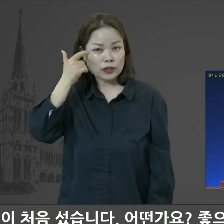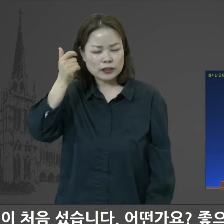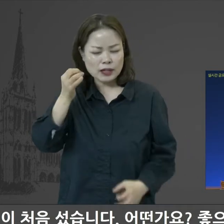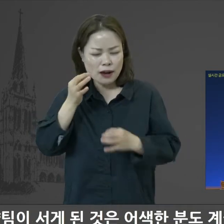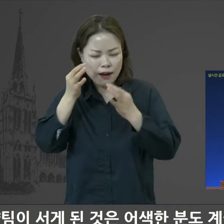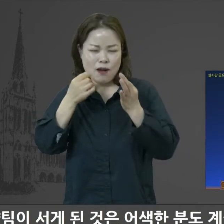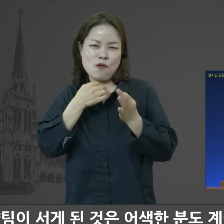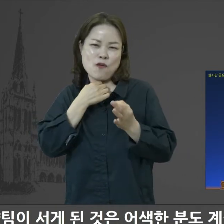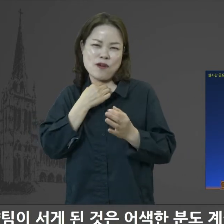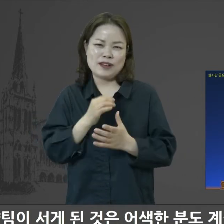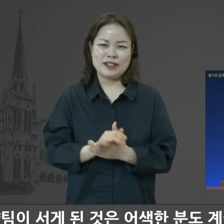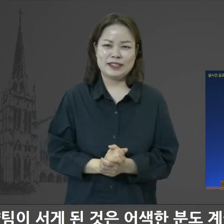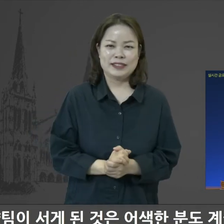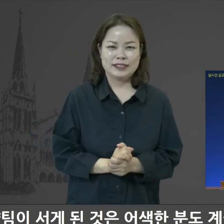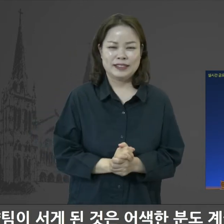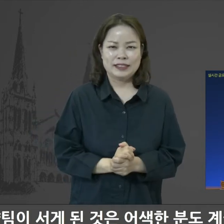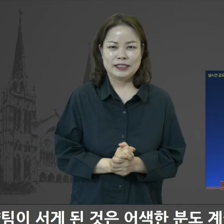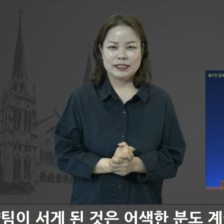바라는 게 있습니다.